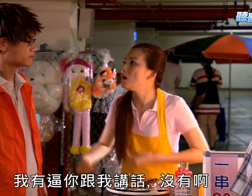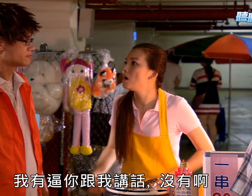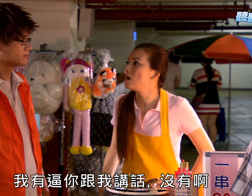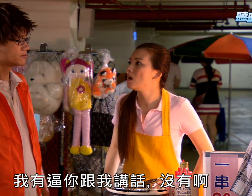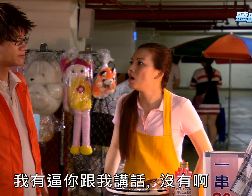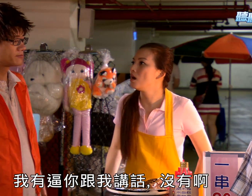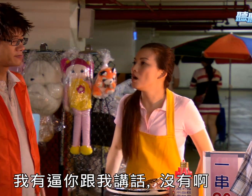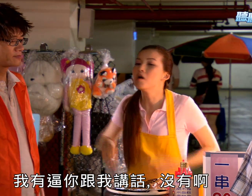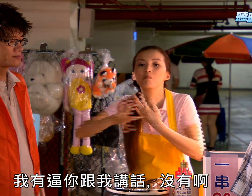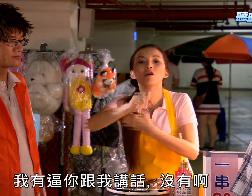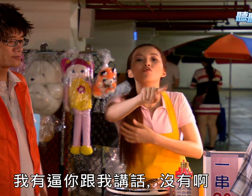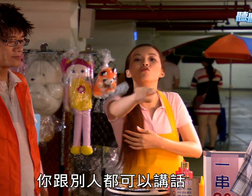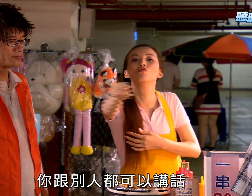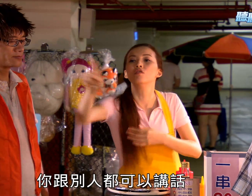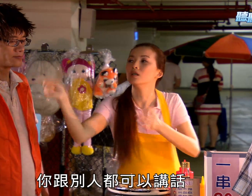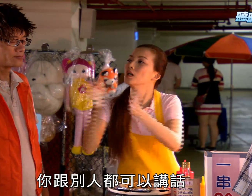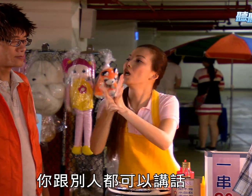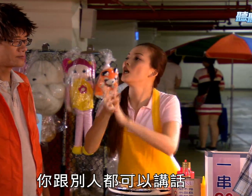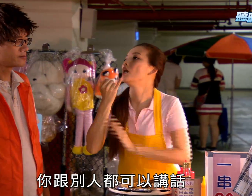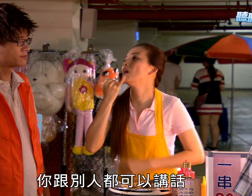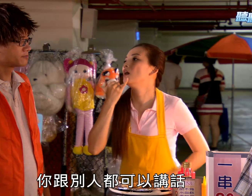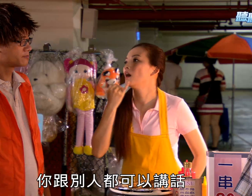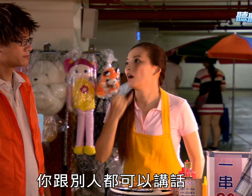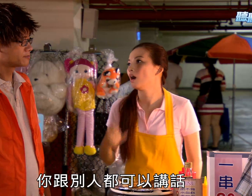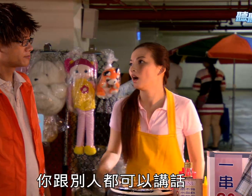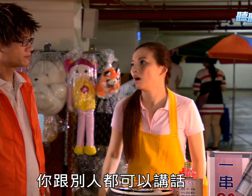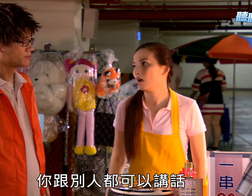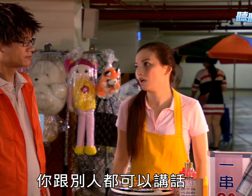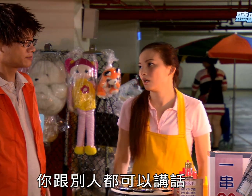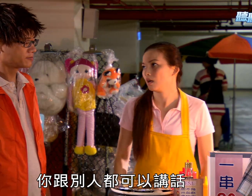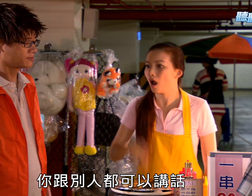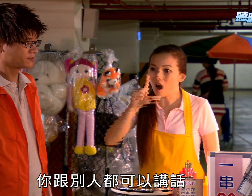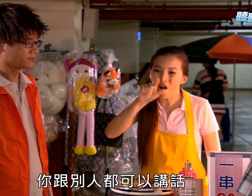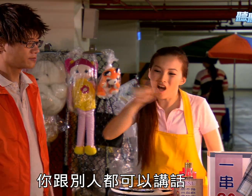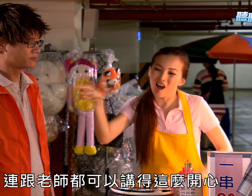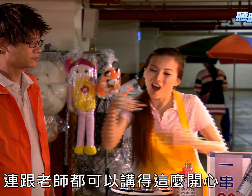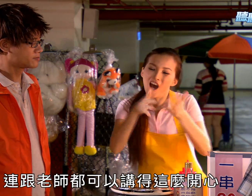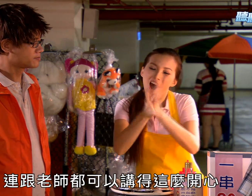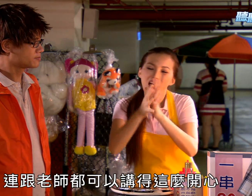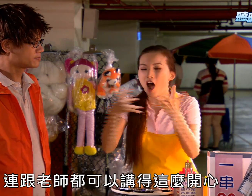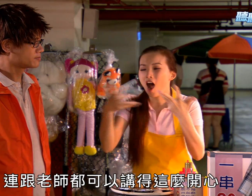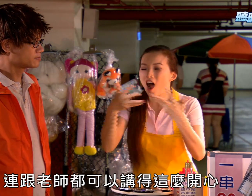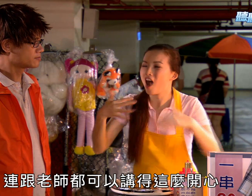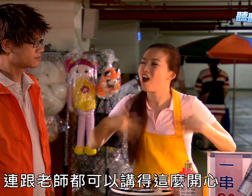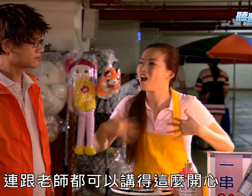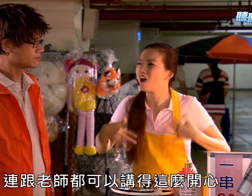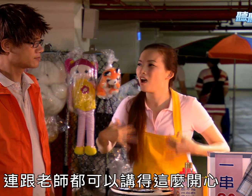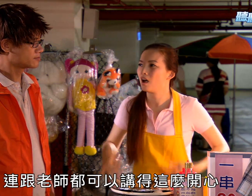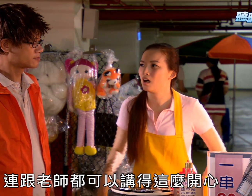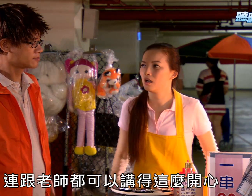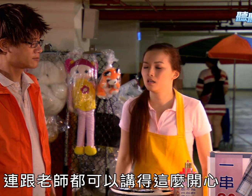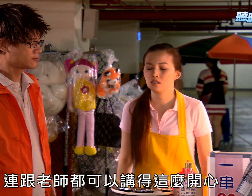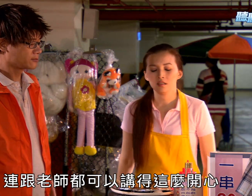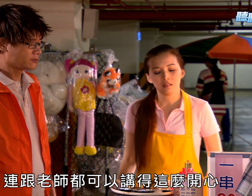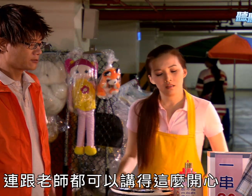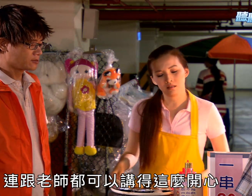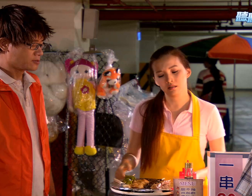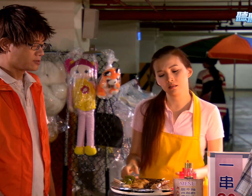有啊！你跟别人都可以讲话，连跟老师都可以讲得这么开心。